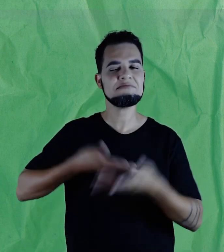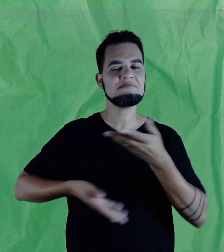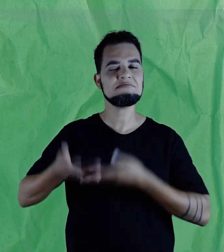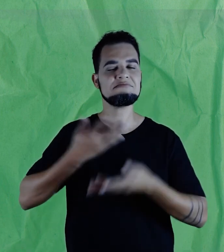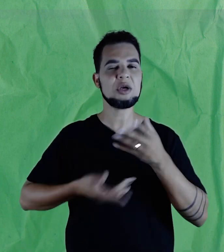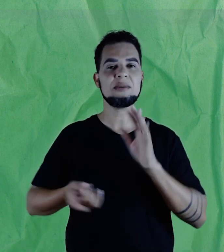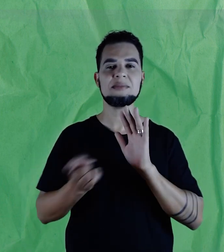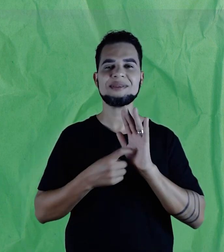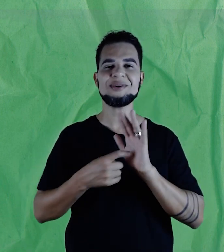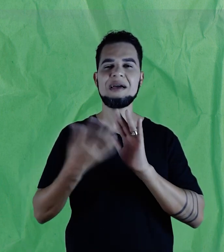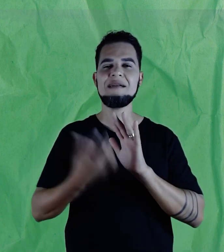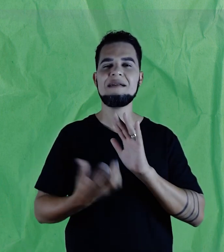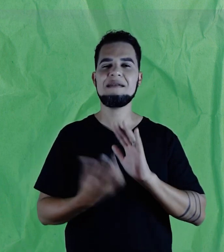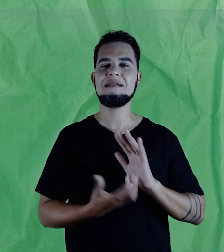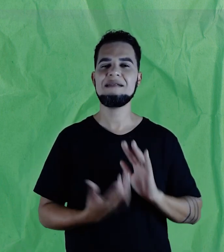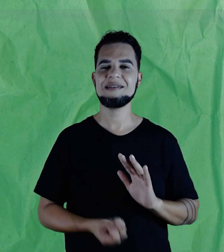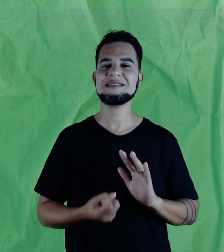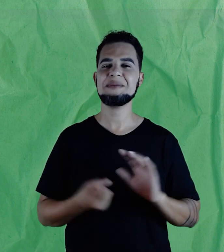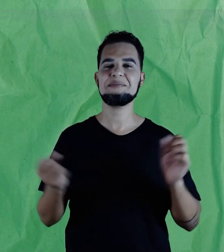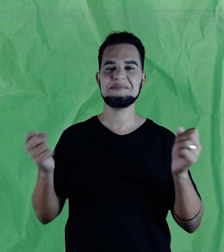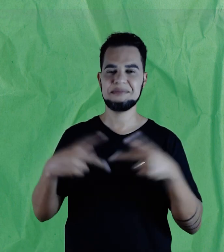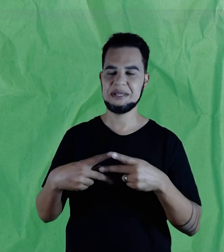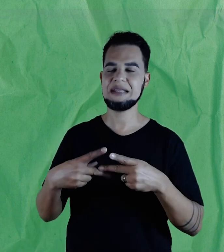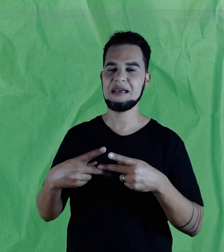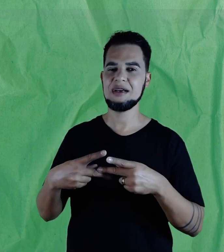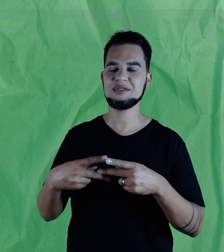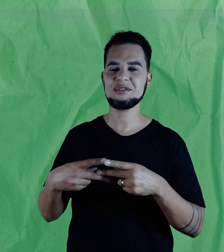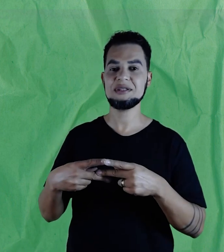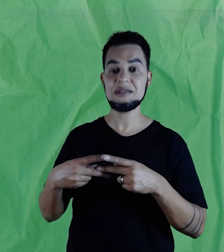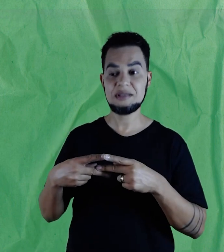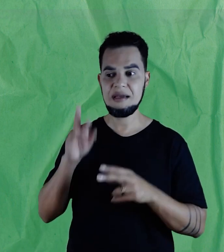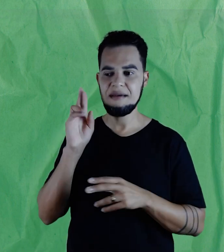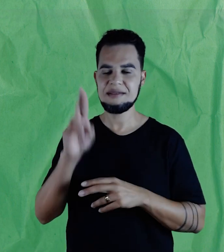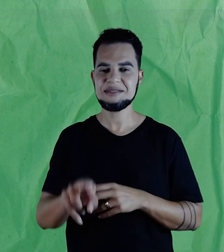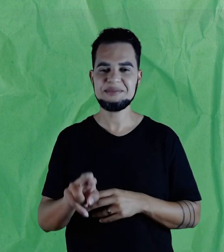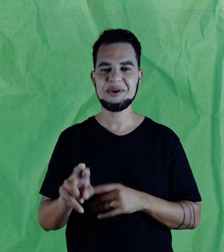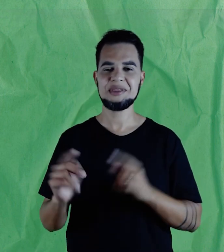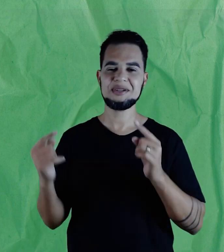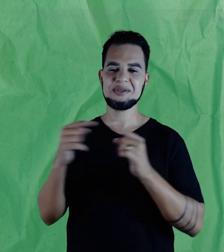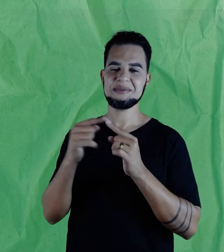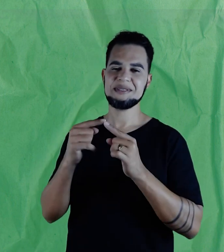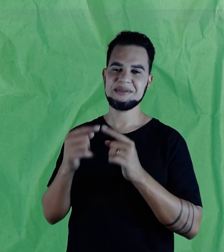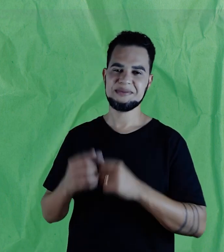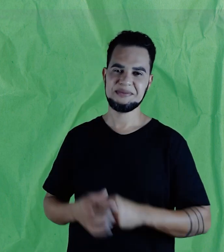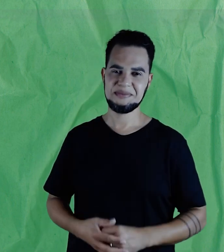que receba propriedades e que reaja de acordo com o valor passado.